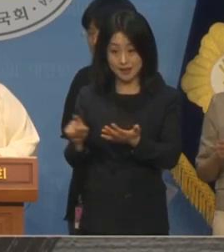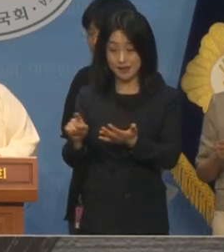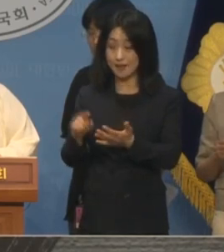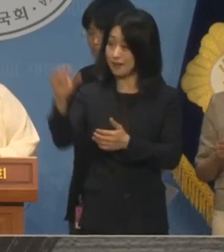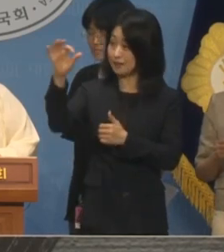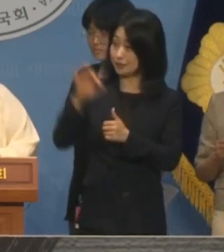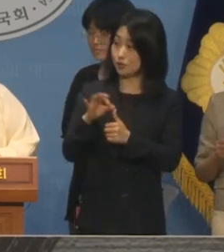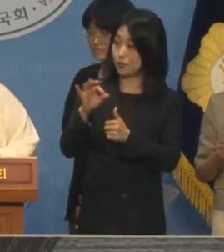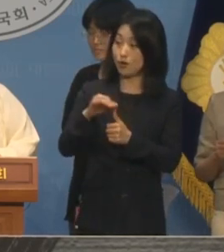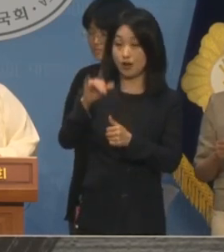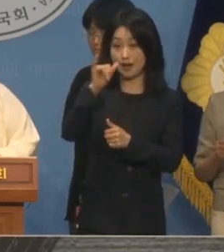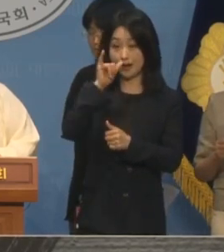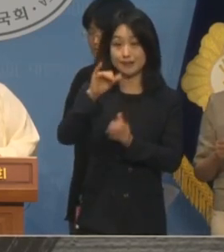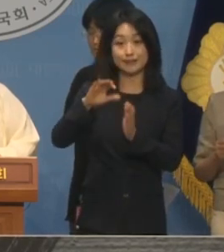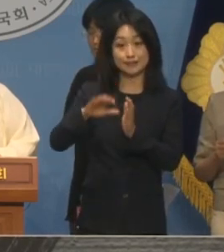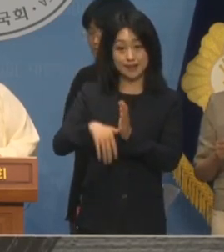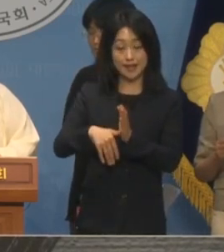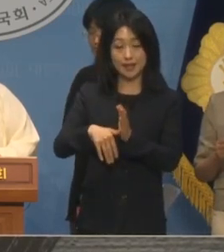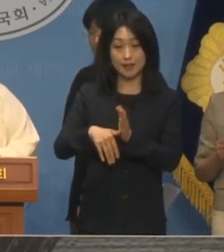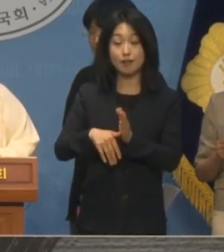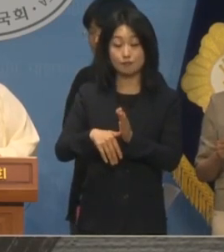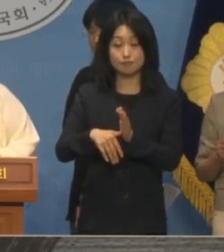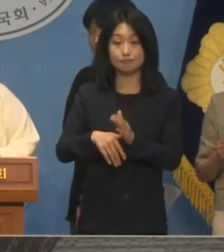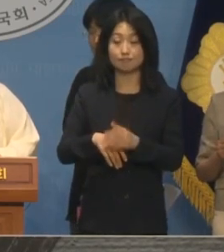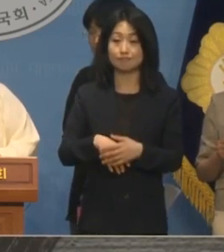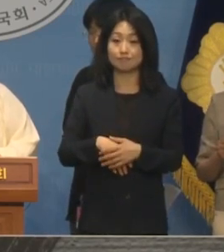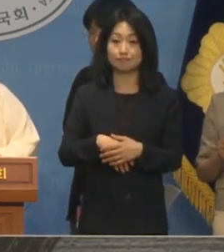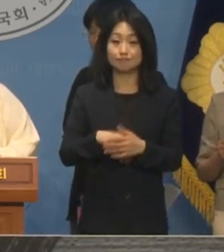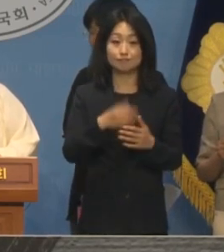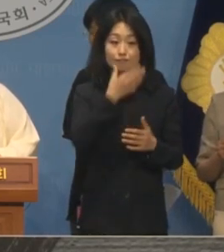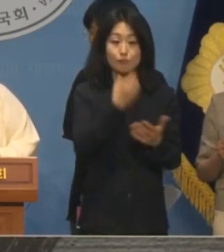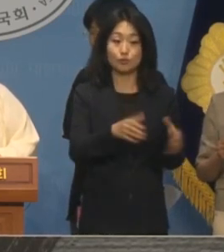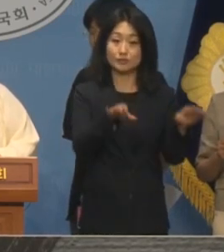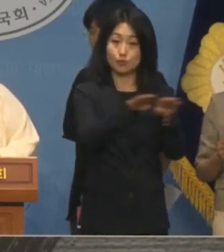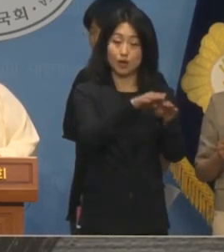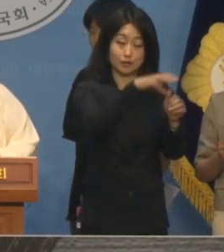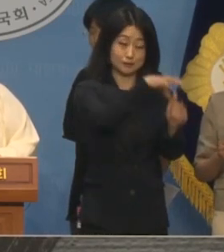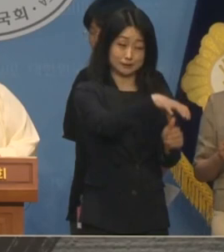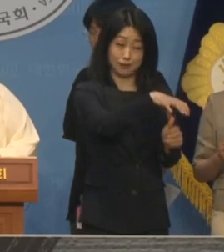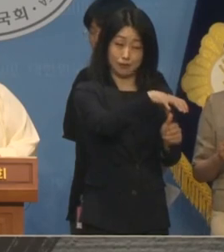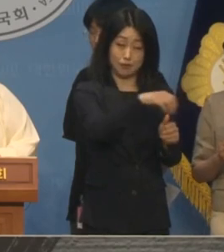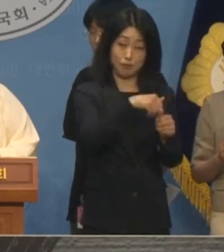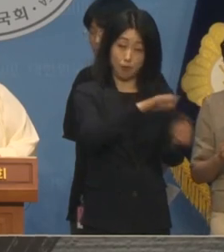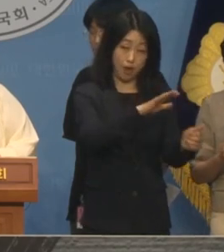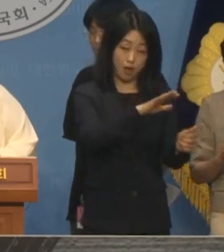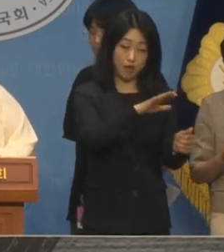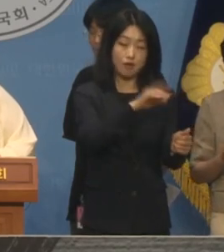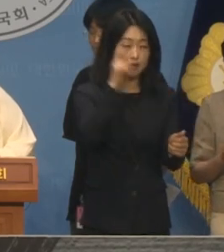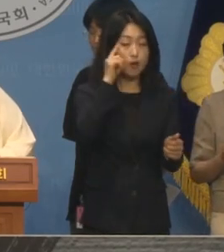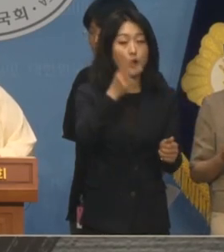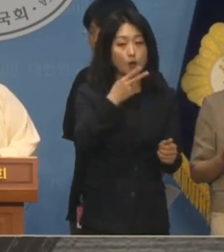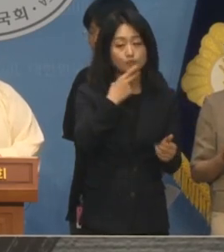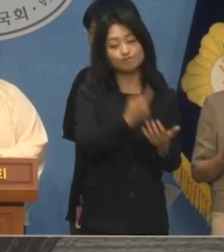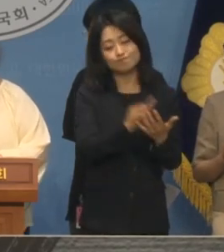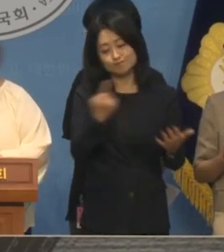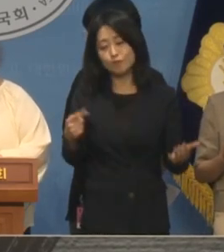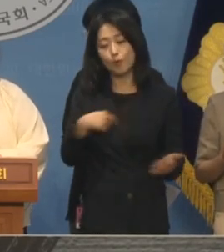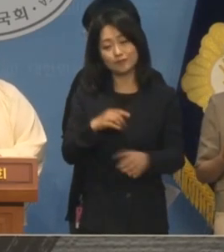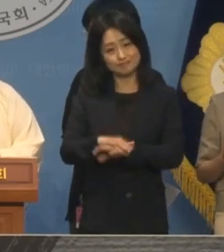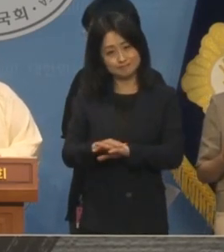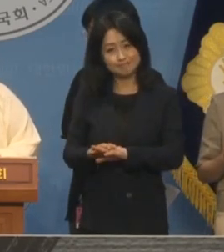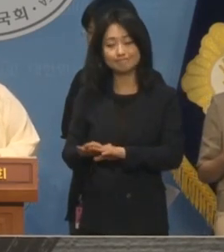지원이 있었다면 누구도 자식을 시설로 보낸다고 생각하지 않을